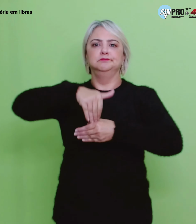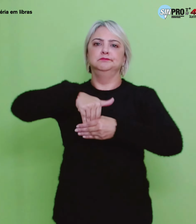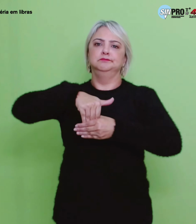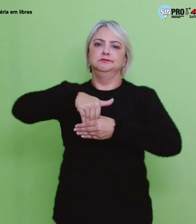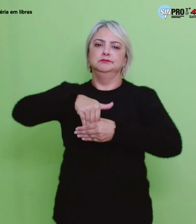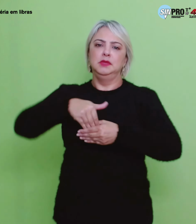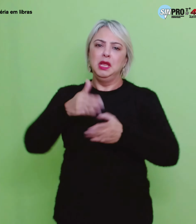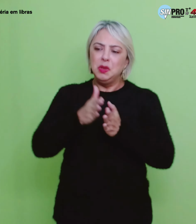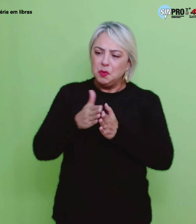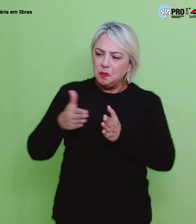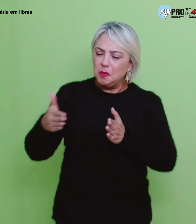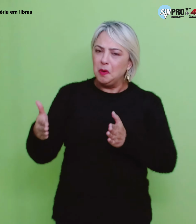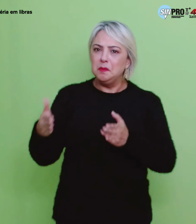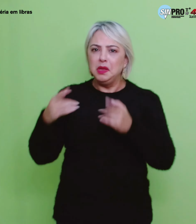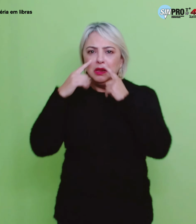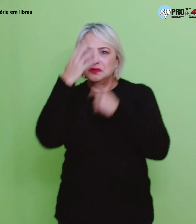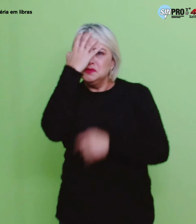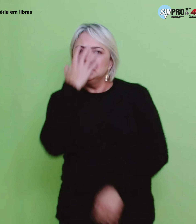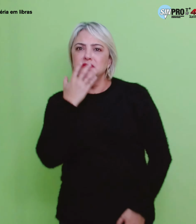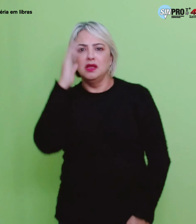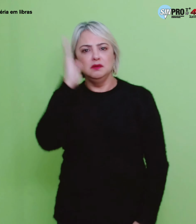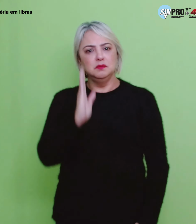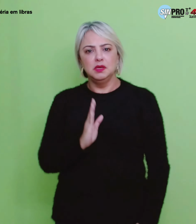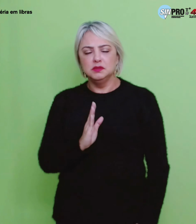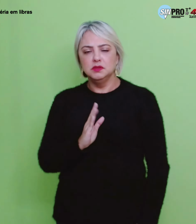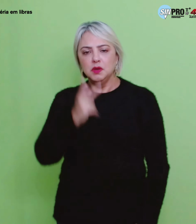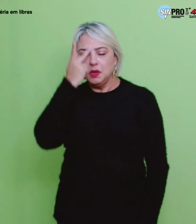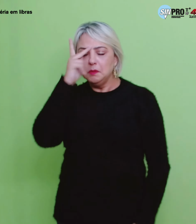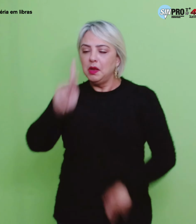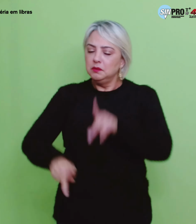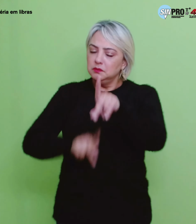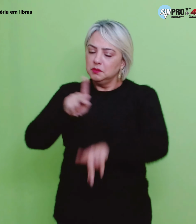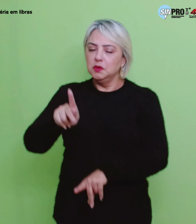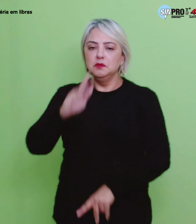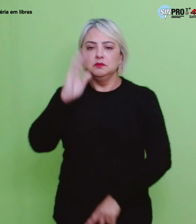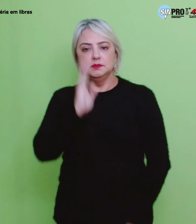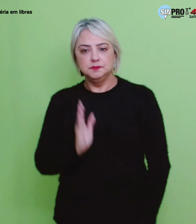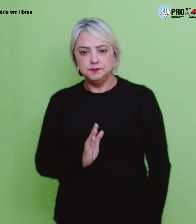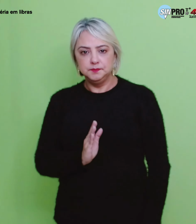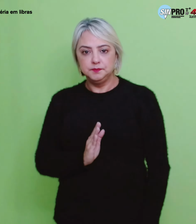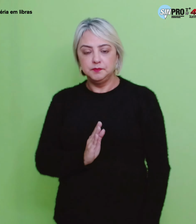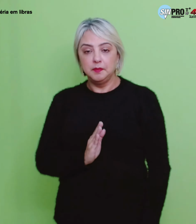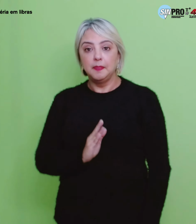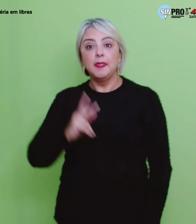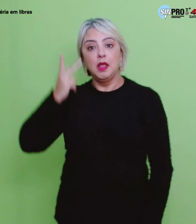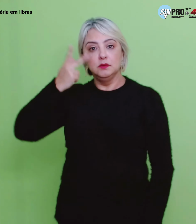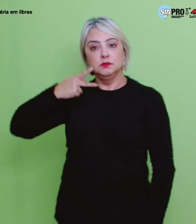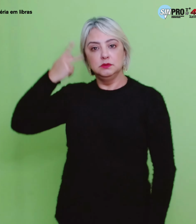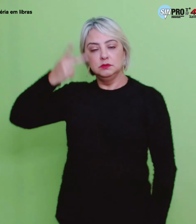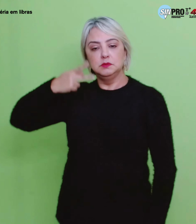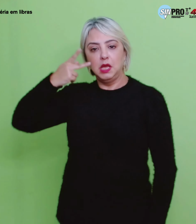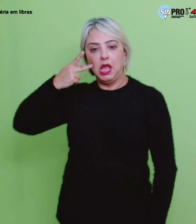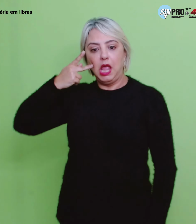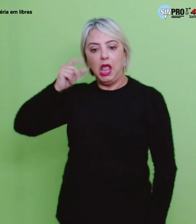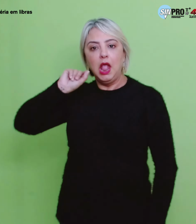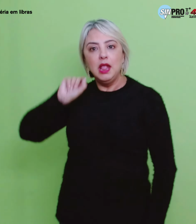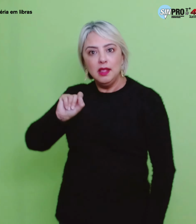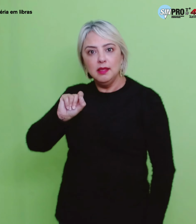fundo eleitoral em um momento dramático para o Brasil e para o povo brasileiro. Os parlamentares